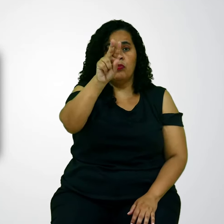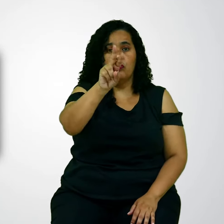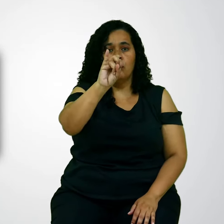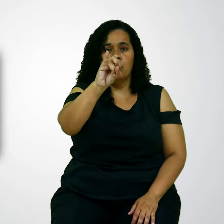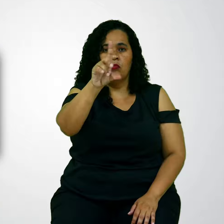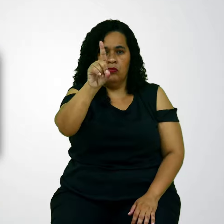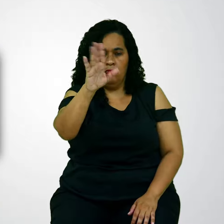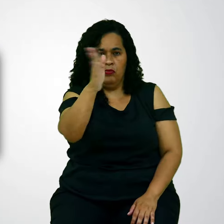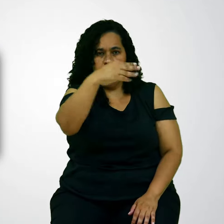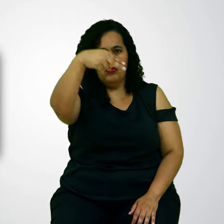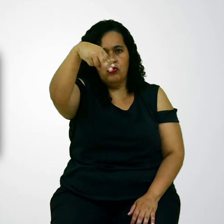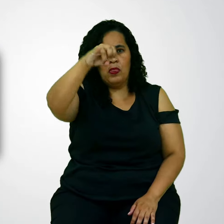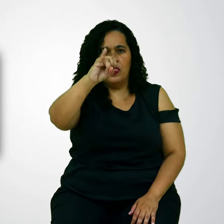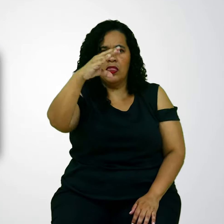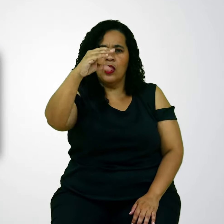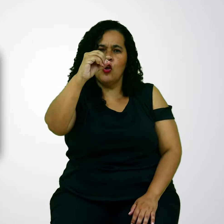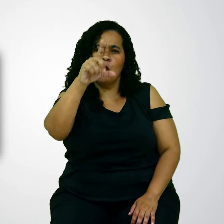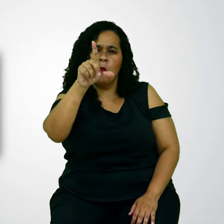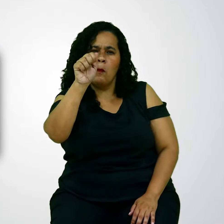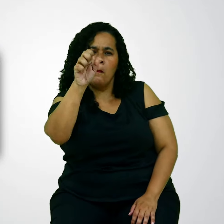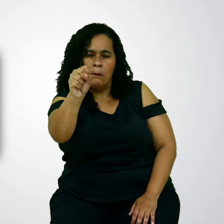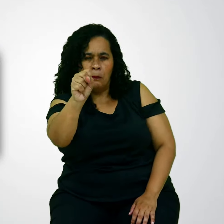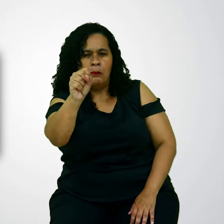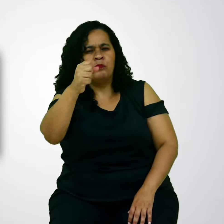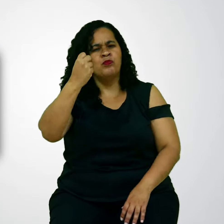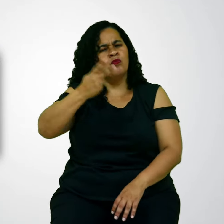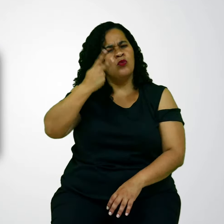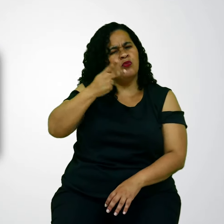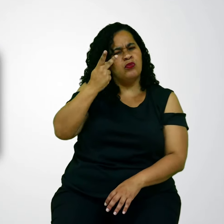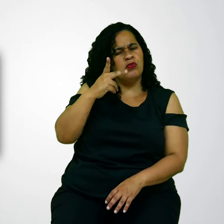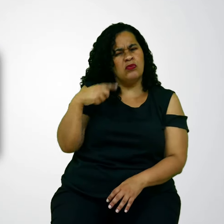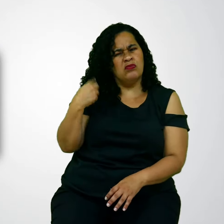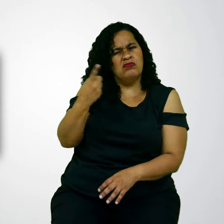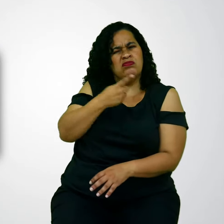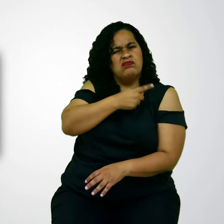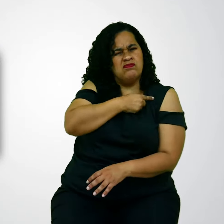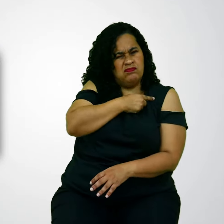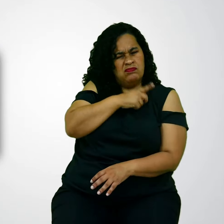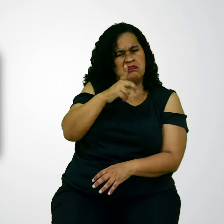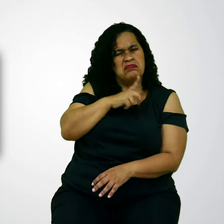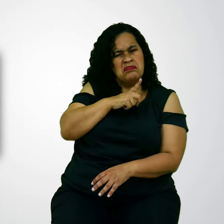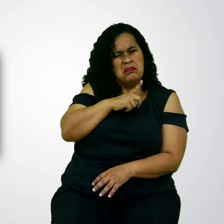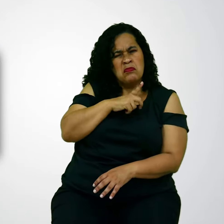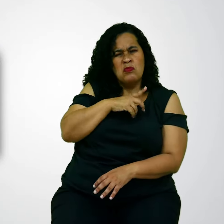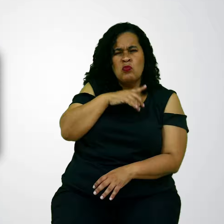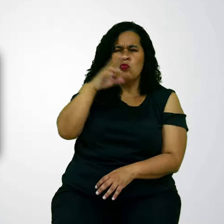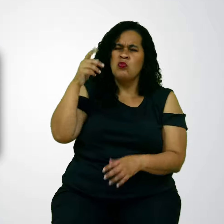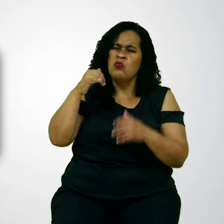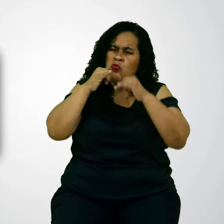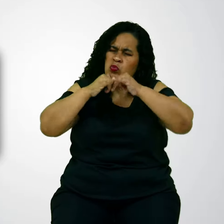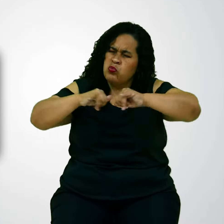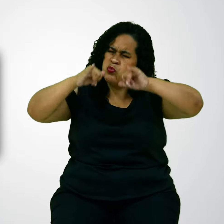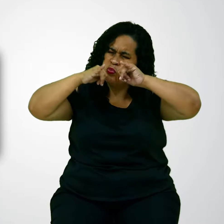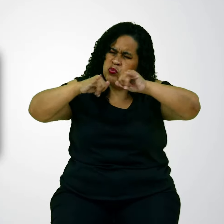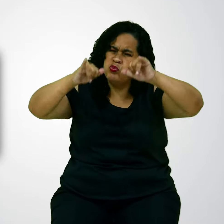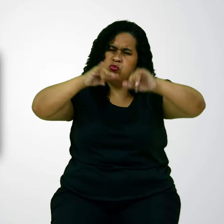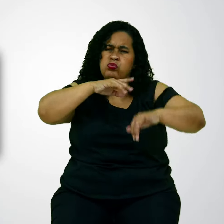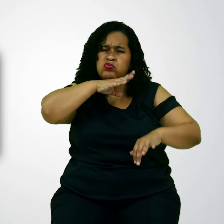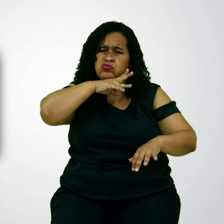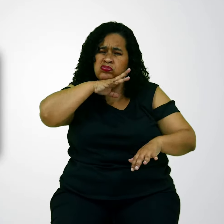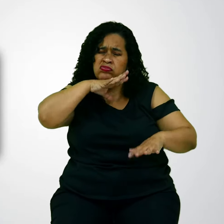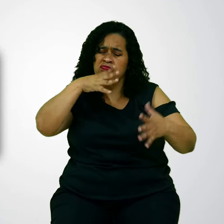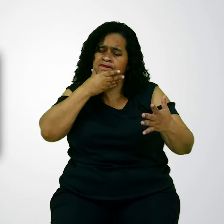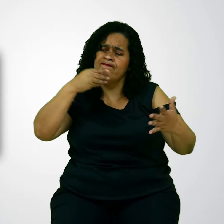as más notícias de salvação e as boas notícias de salvação, as más e as boas.